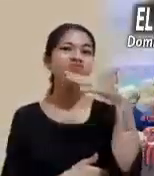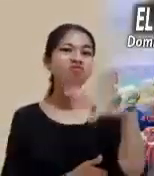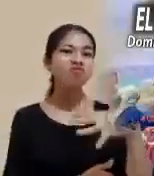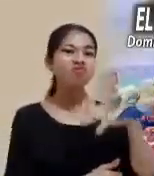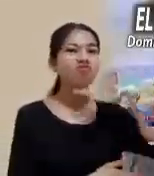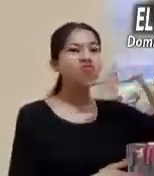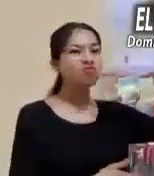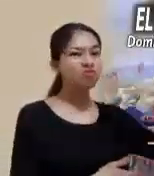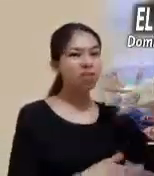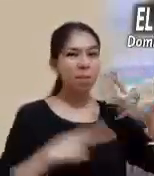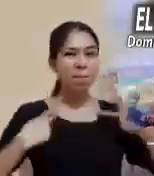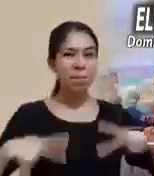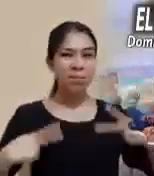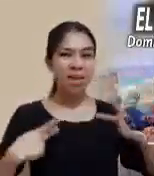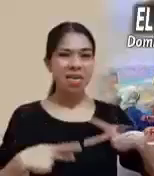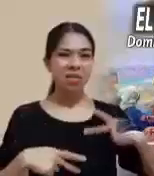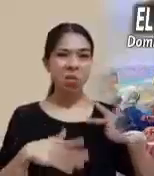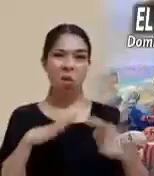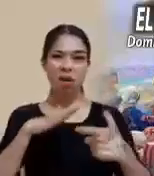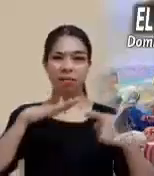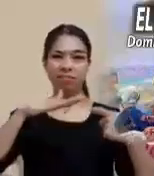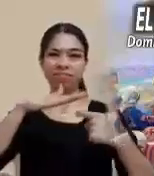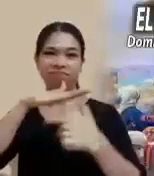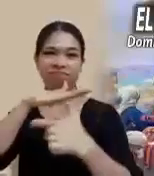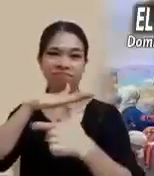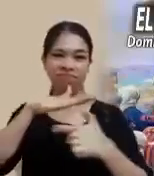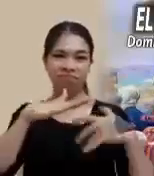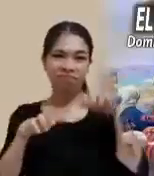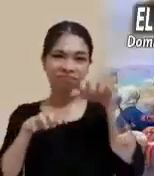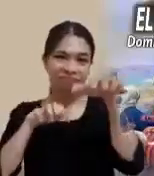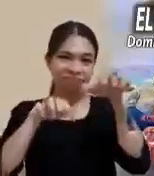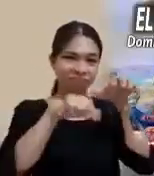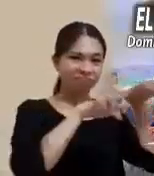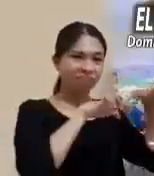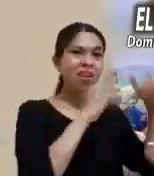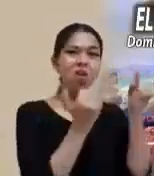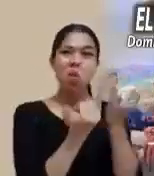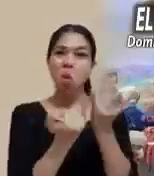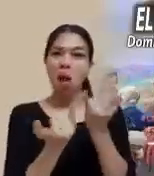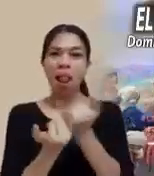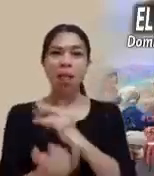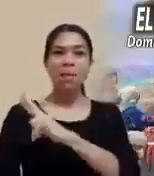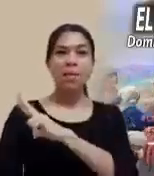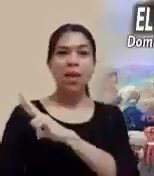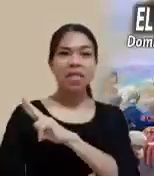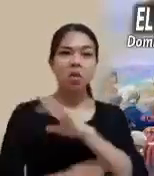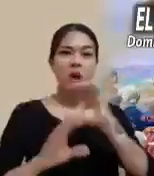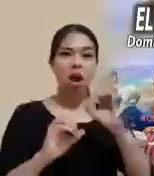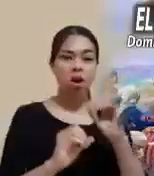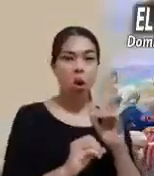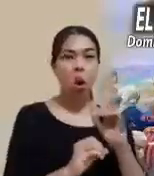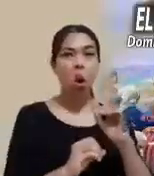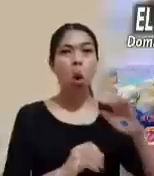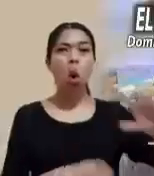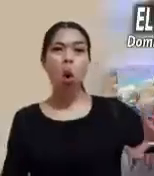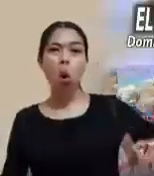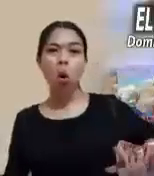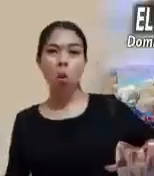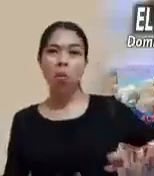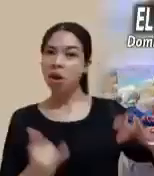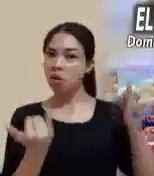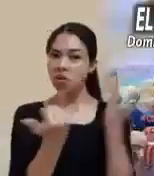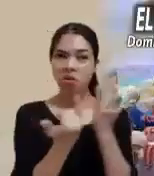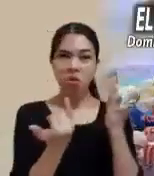las economías, que involucra tanto al sector público como al sector privado, a lo que se suma una notable falta